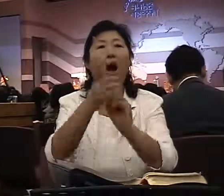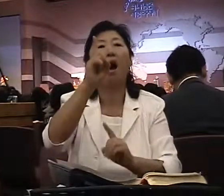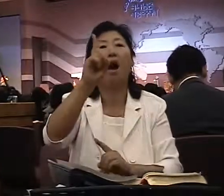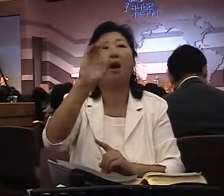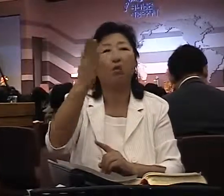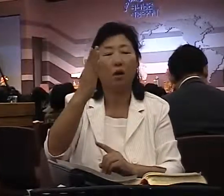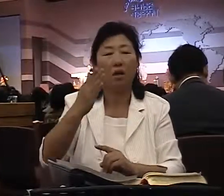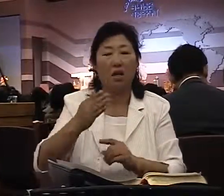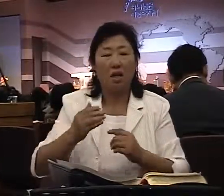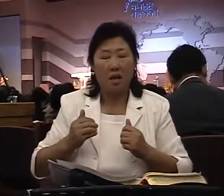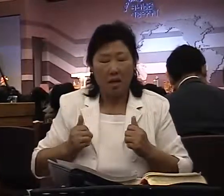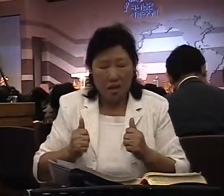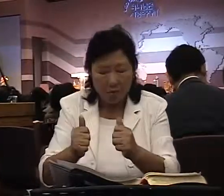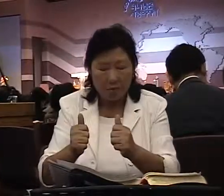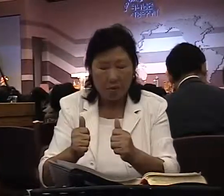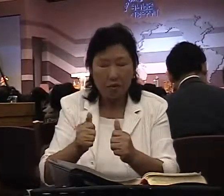반드시 안에서 해결하라.